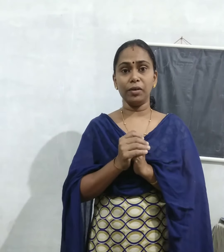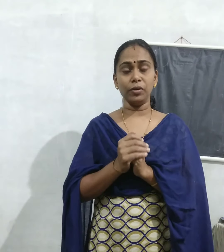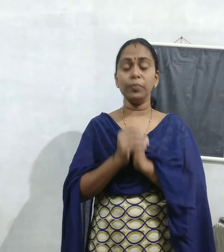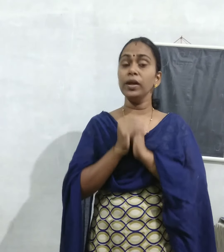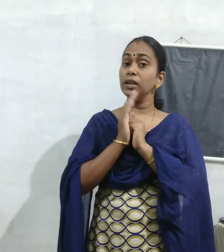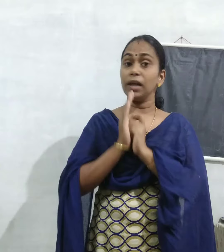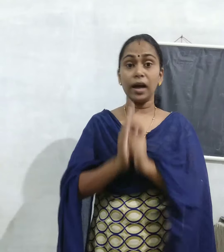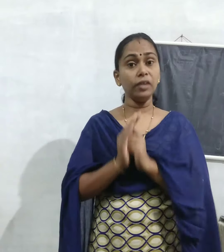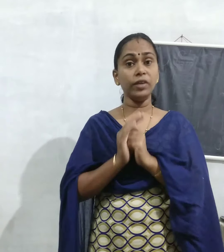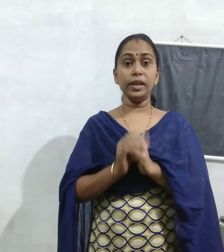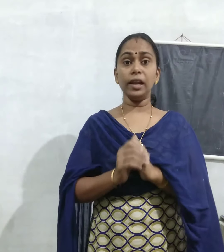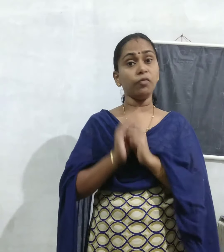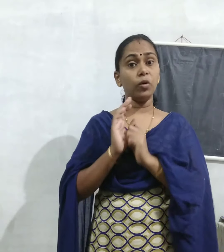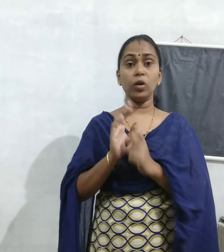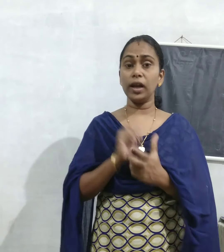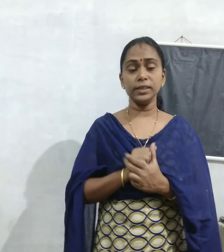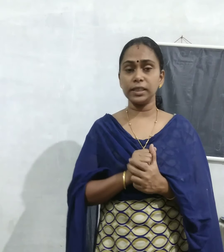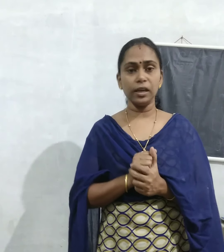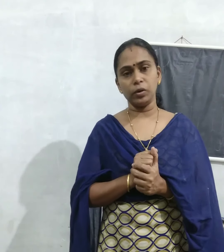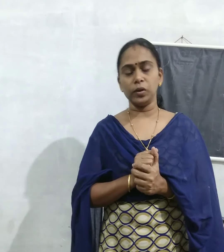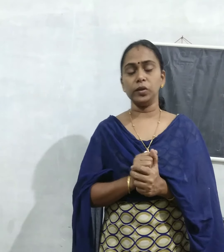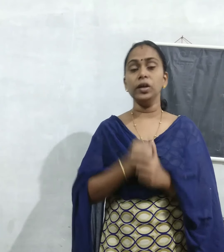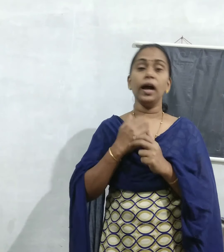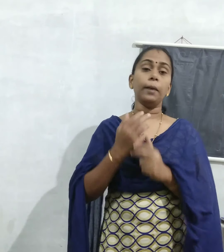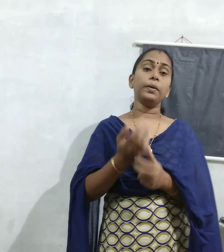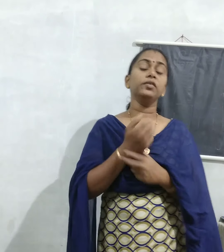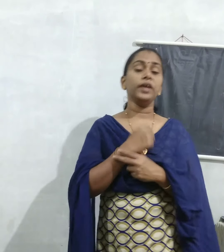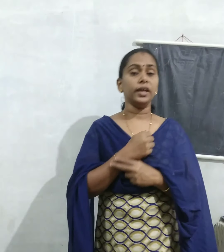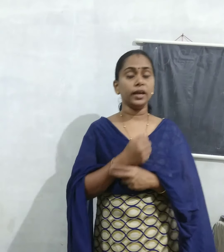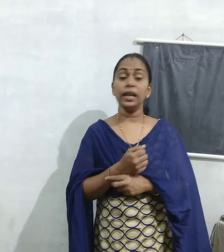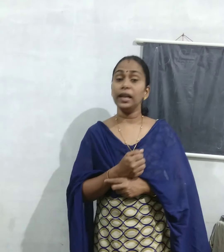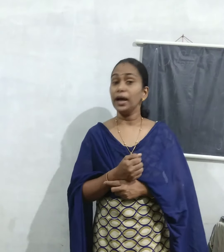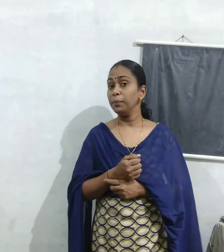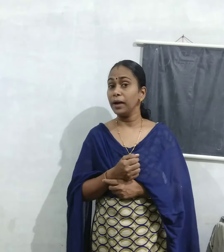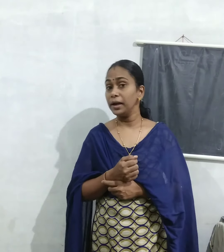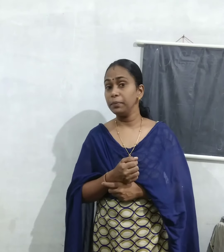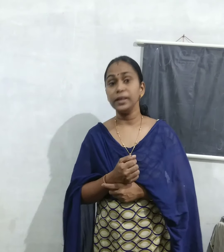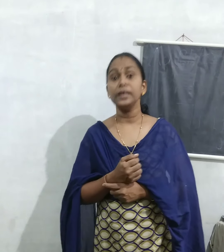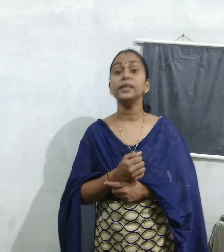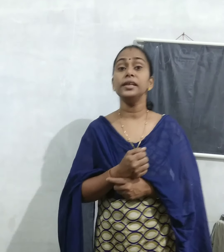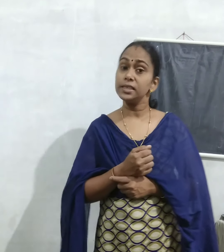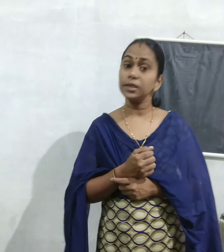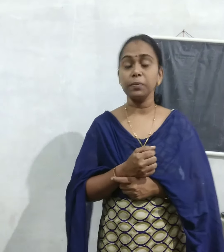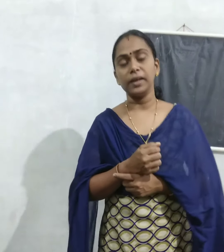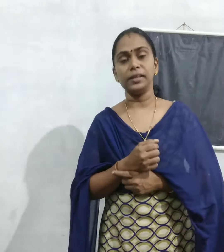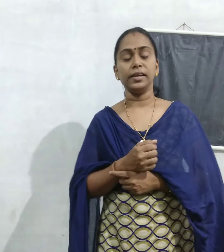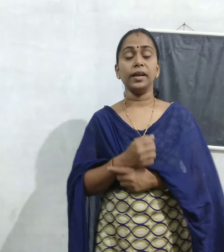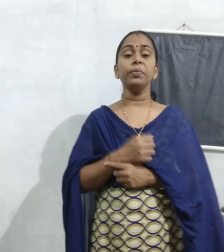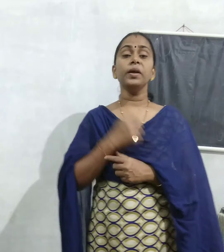എല്ലാവരും നാല് വരിയില്ലേ, ഫോർ ലൈൻസ് അല്ലേ ഉള്ളത്. അപ്പൊ അത് വേഗം എല്ലാരും പാടി പഠിക്കുന്നുണ്ട്, ടീച്ചർക്ക് പാടിത്തരാം.